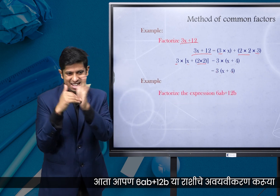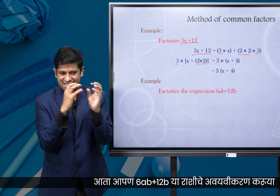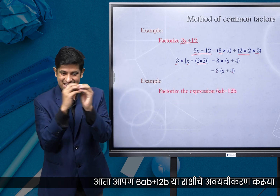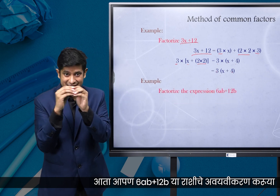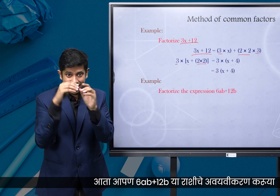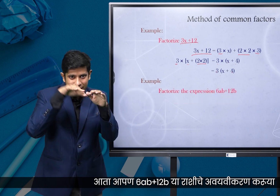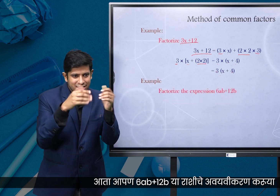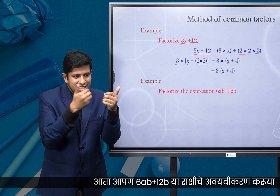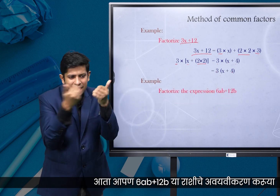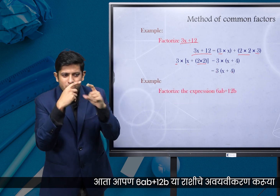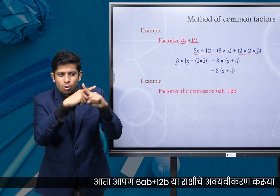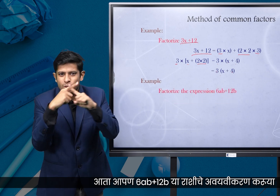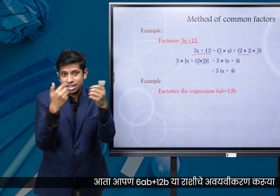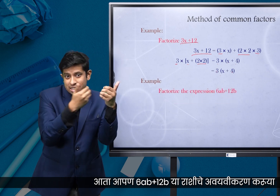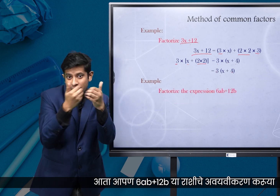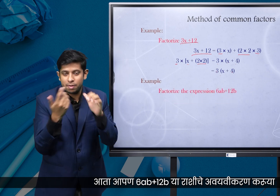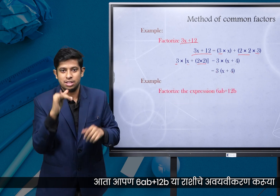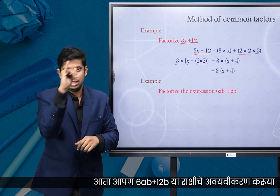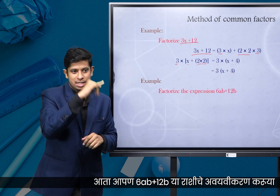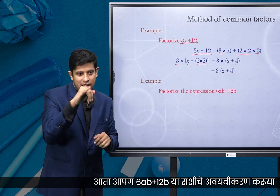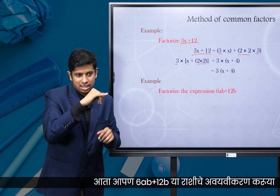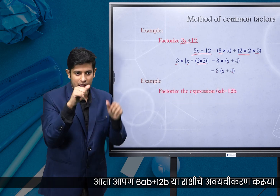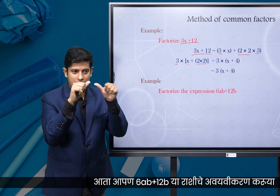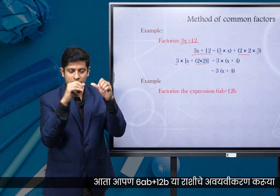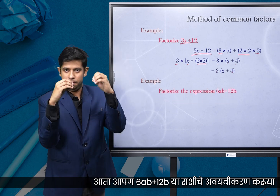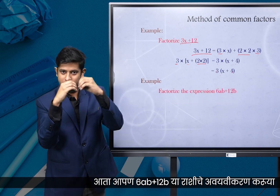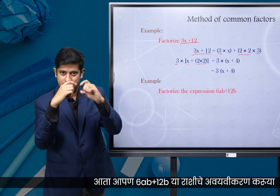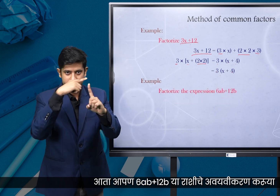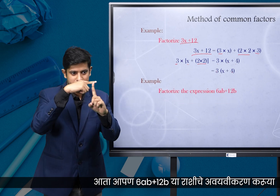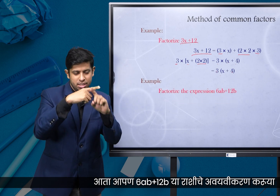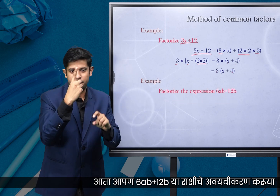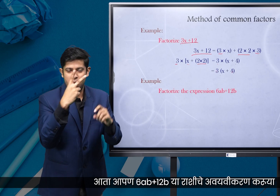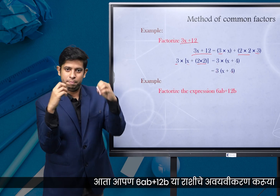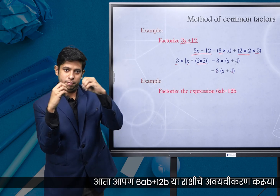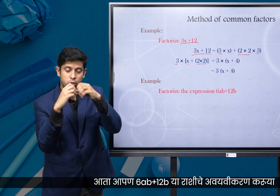अधिक 12b या राशीचे अवयवीकरण करूया.